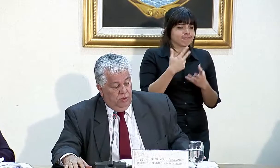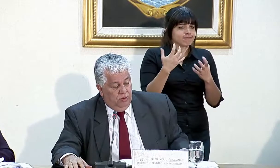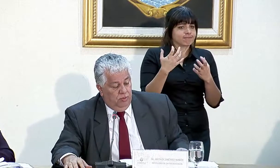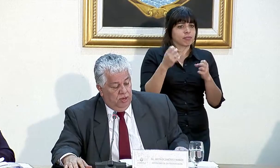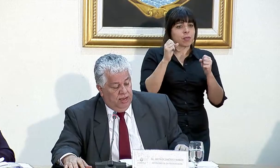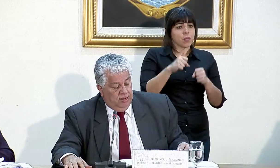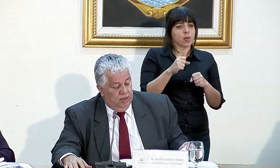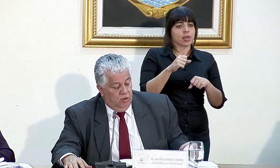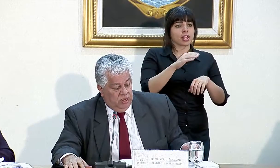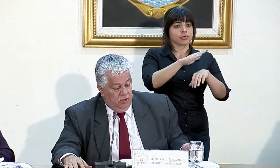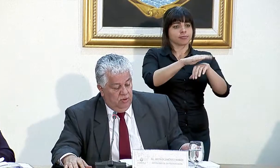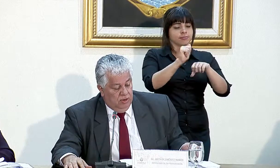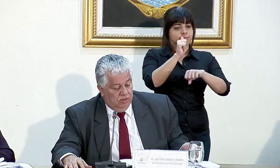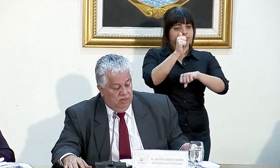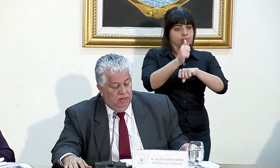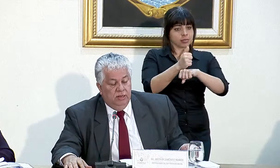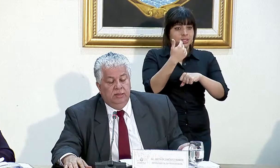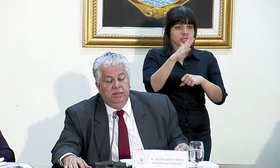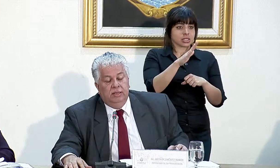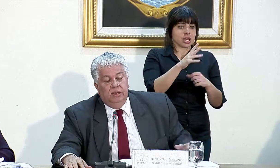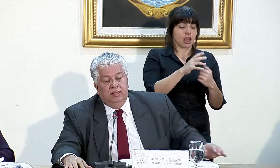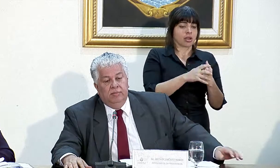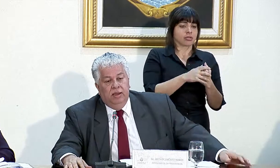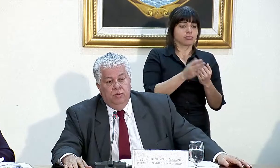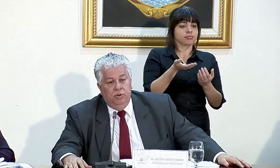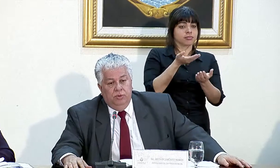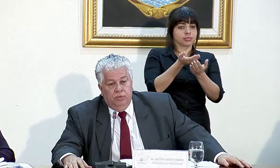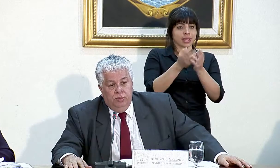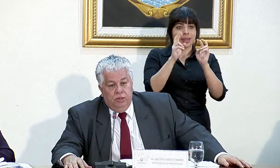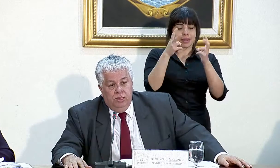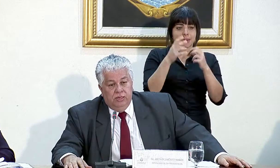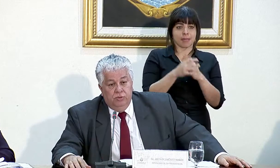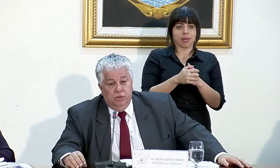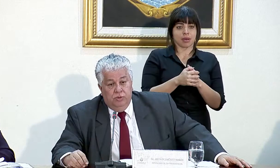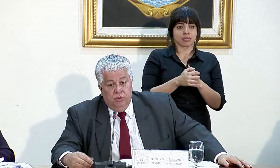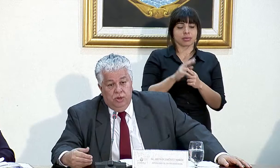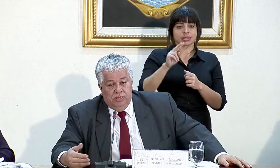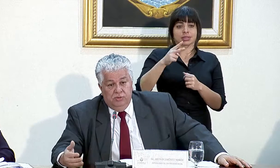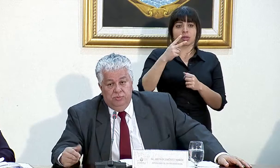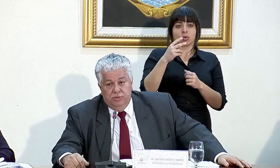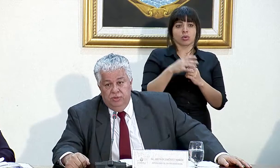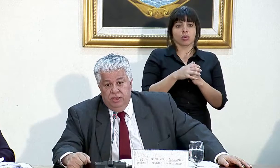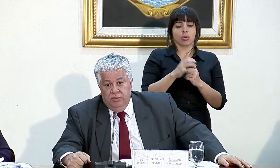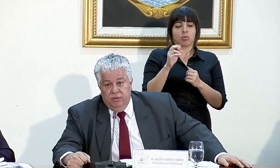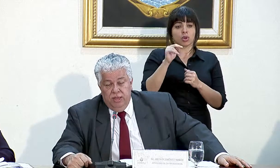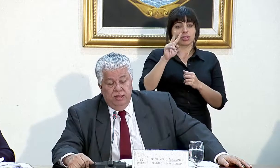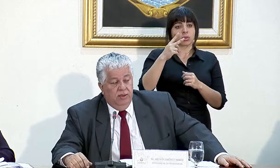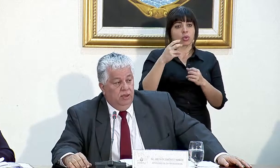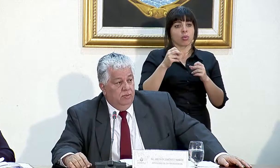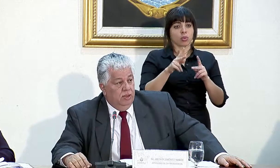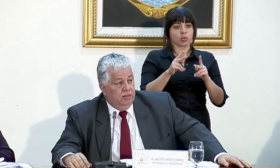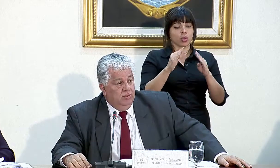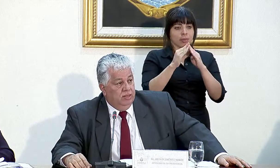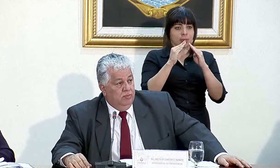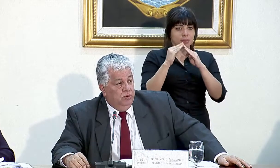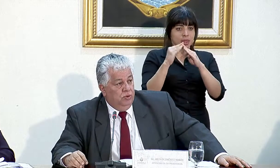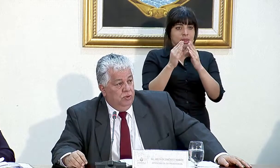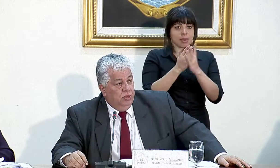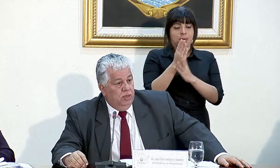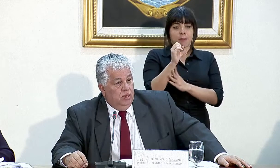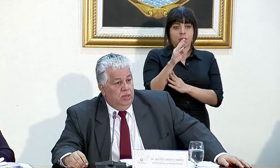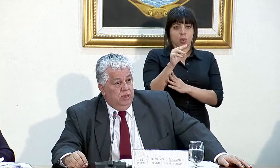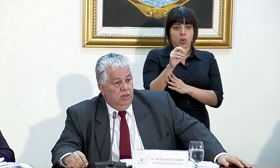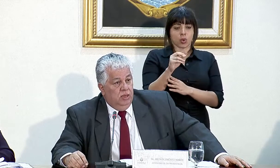de poder convocar, o ya convocamos el tema de bono, el segundo bono, la segunda oportunidad de vivienda a través del